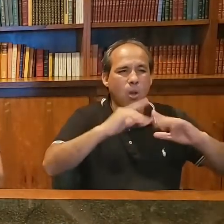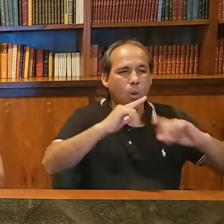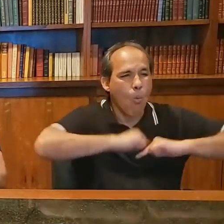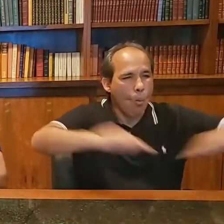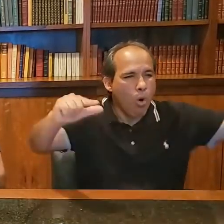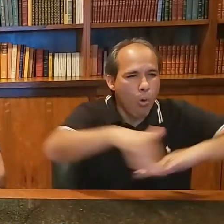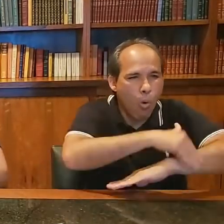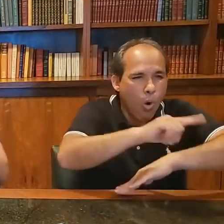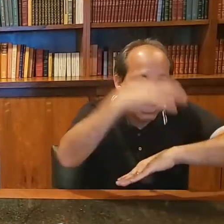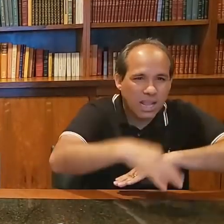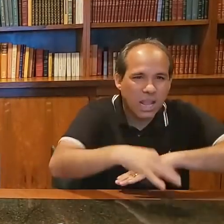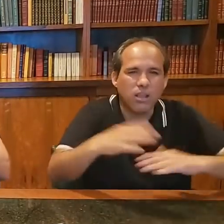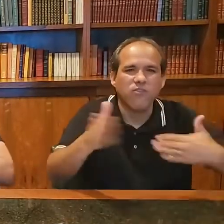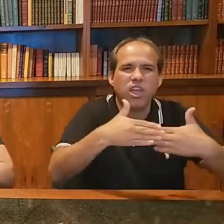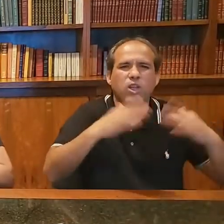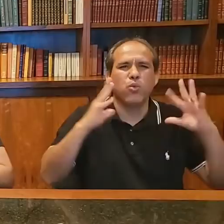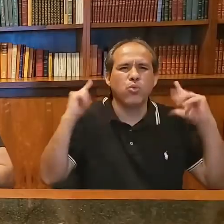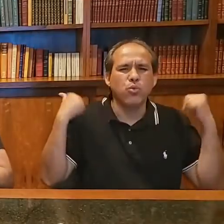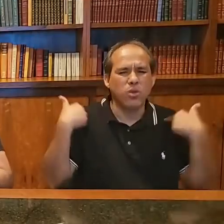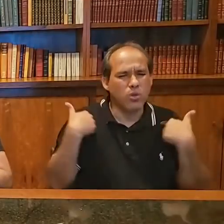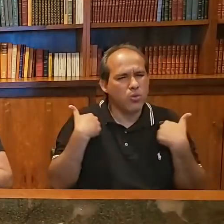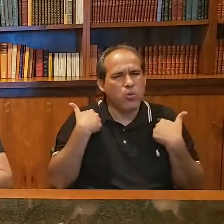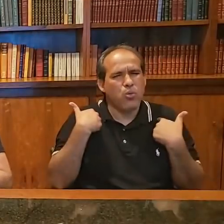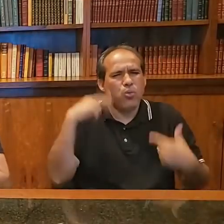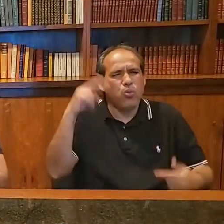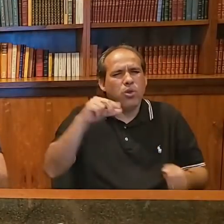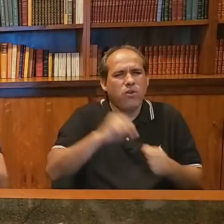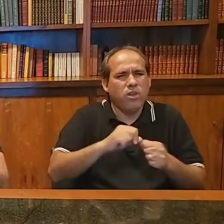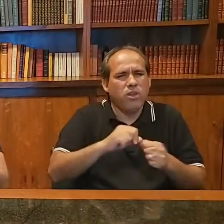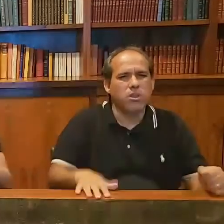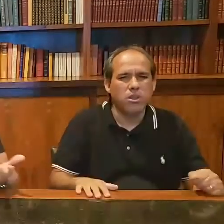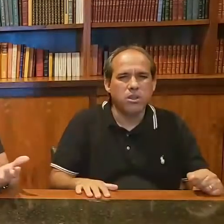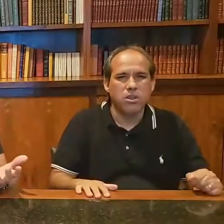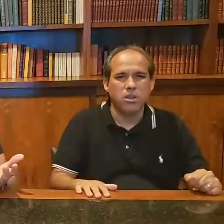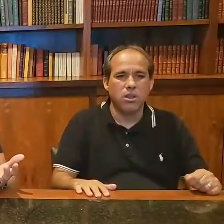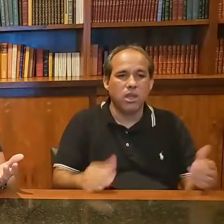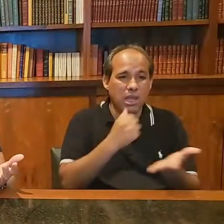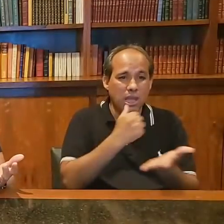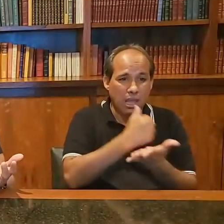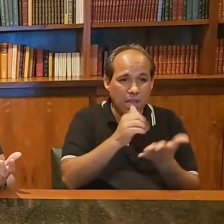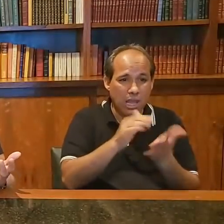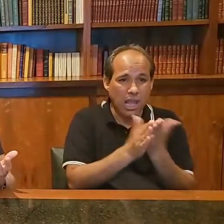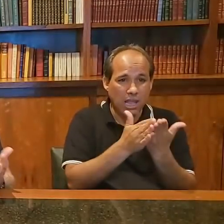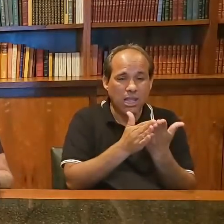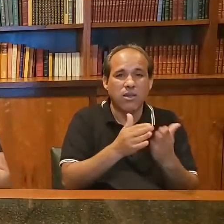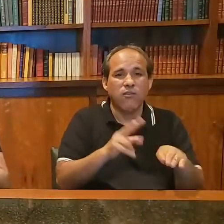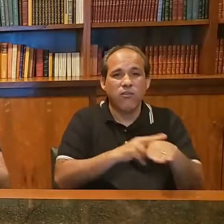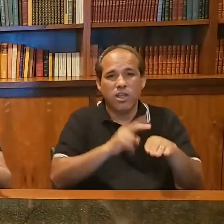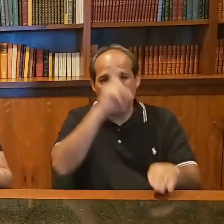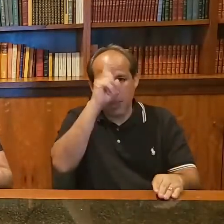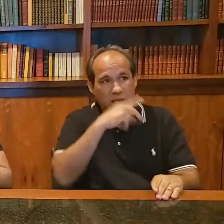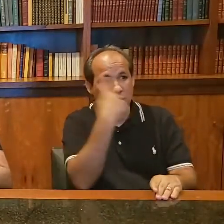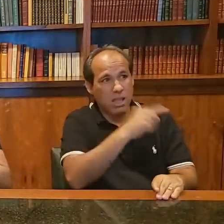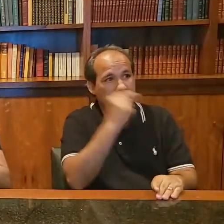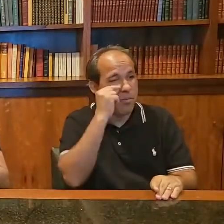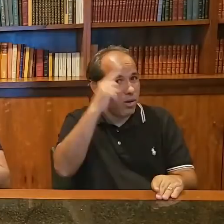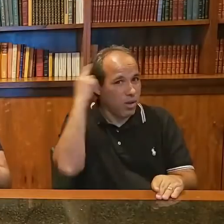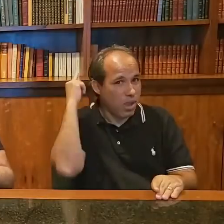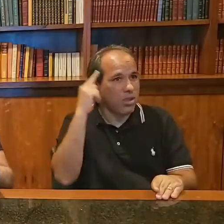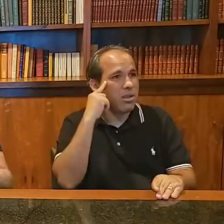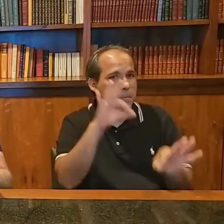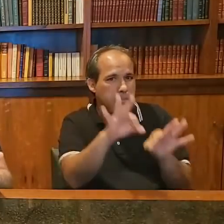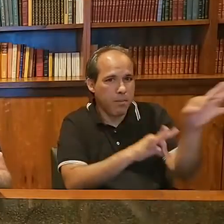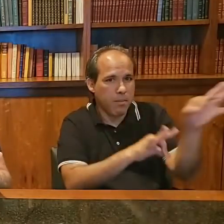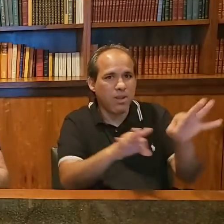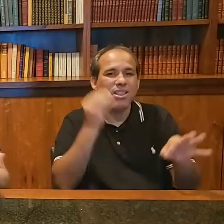estamos trabalhando, é a carteira verde e amarela, chamada pelo Paulo Guedes, sei que não é fácil implementar isso aí, para ver se a gente dá uma